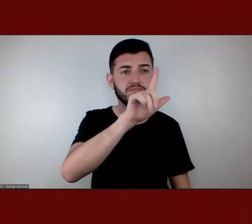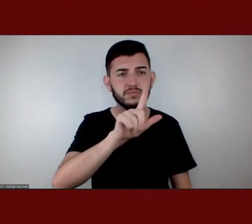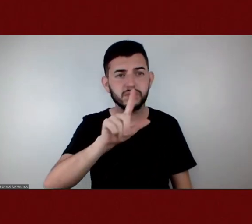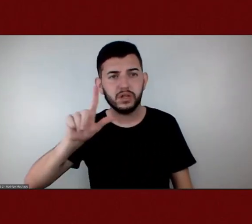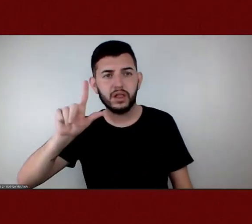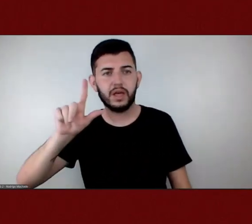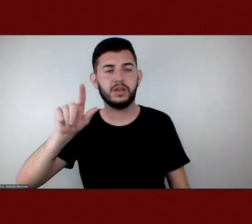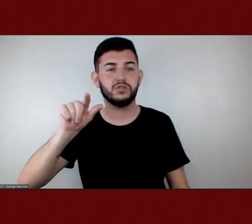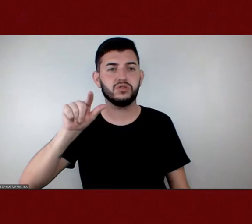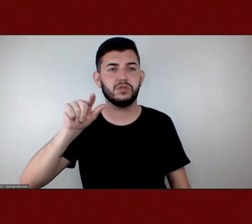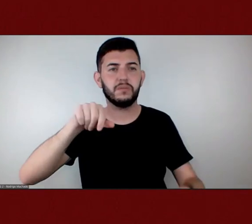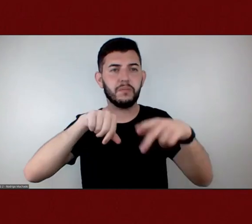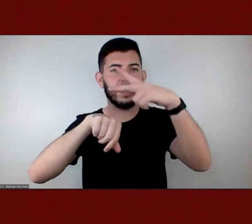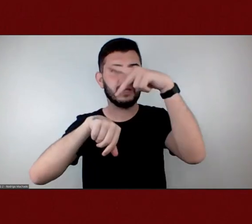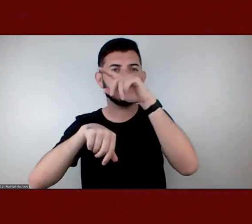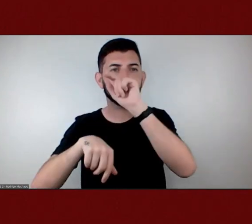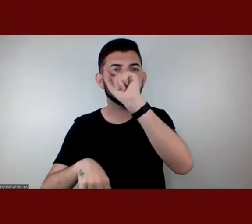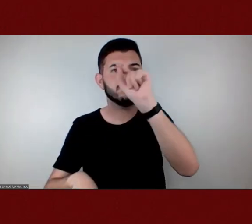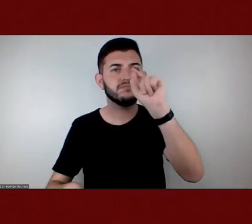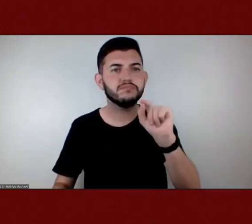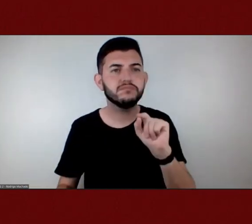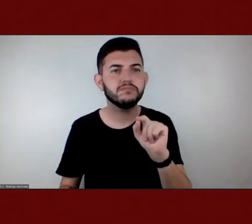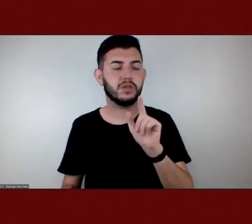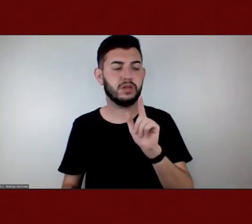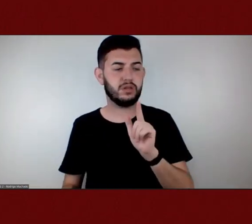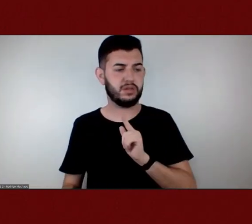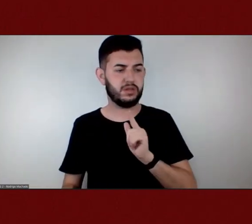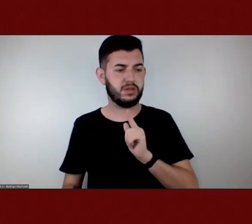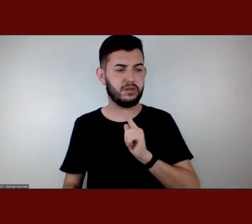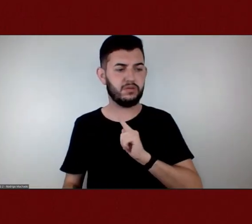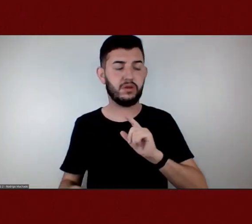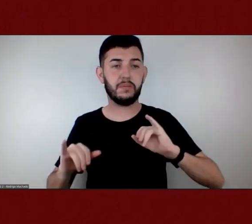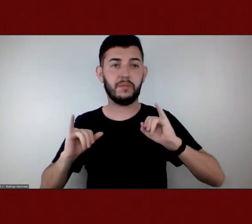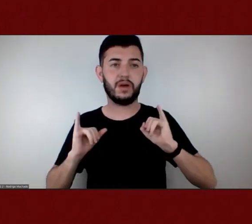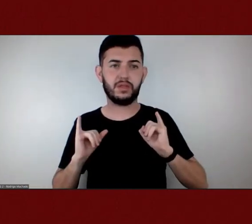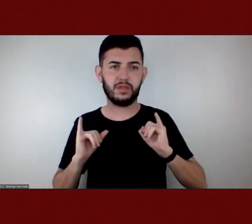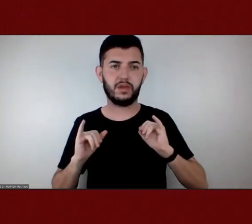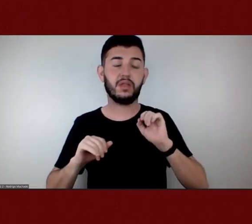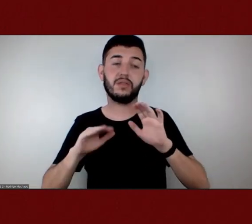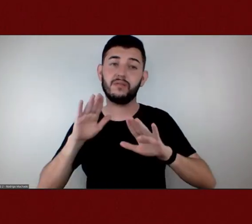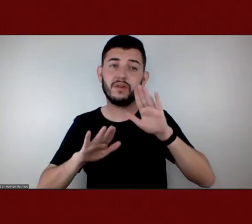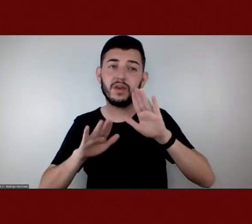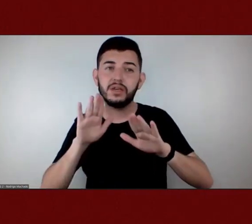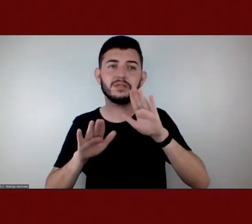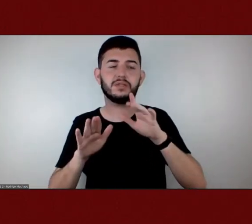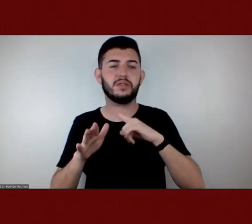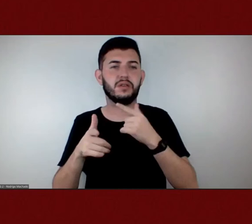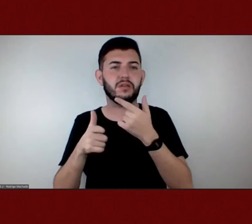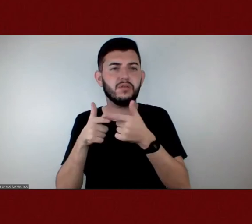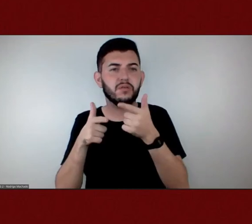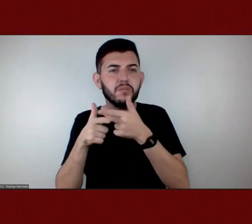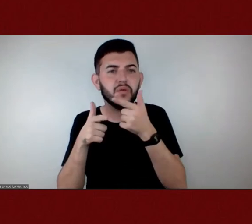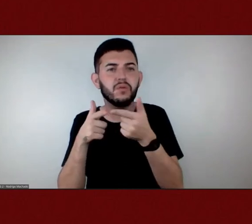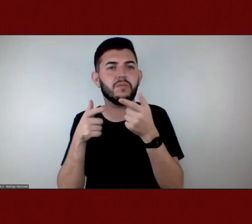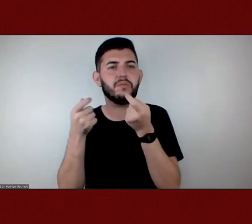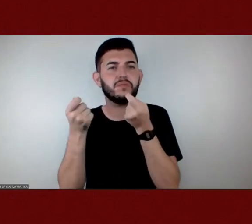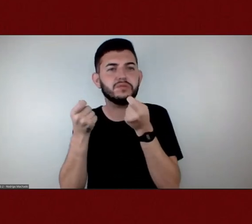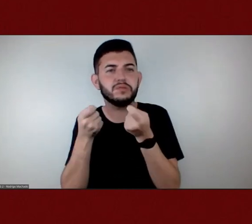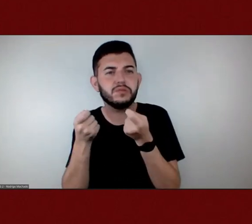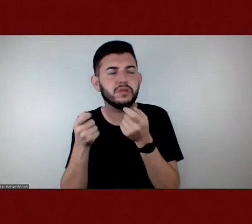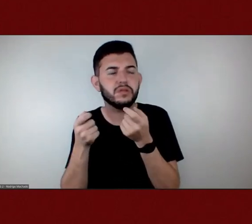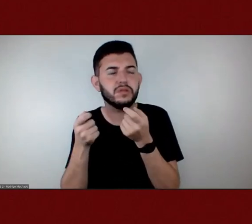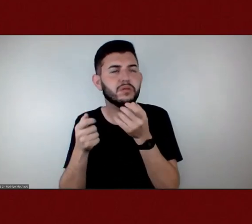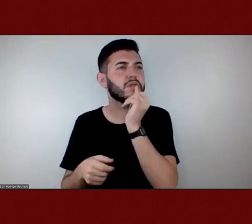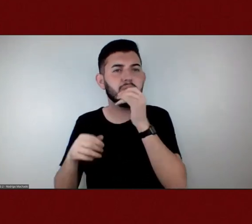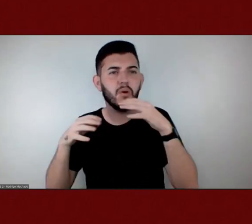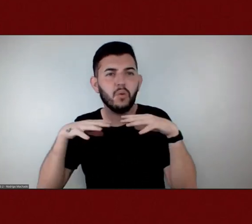passiva, por certo, a mais problemática e limitada ao supor a ocupação militar